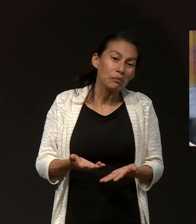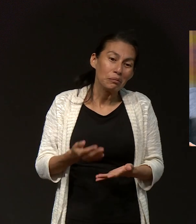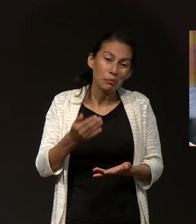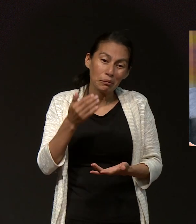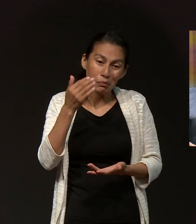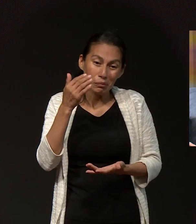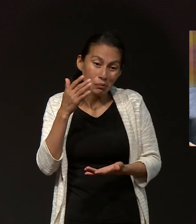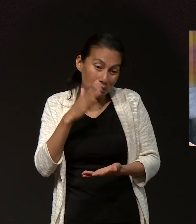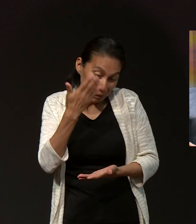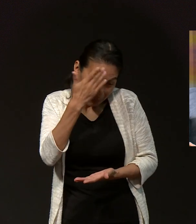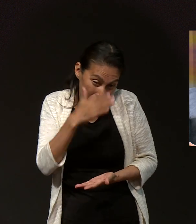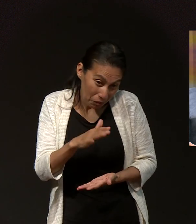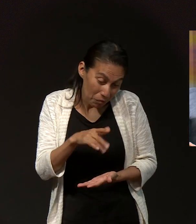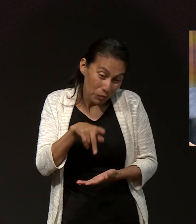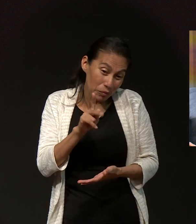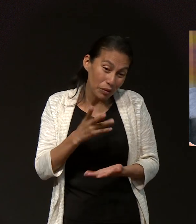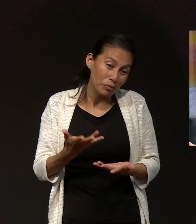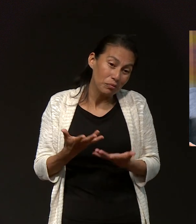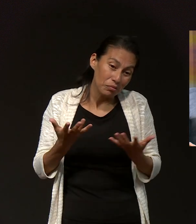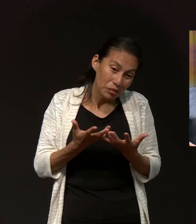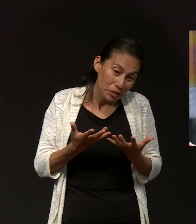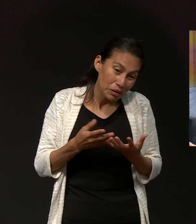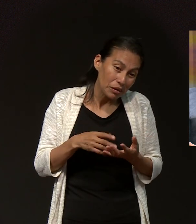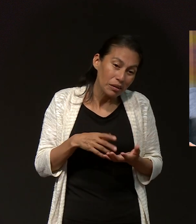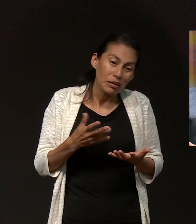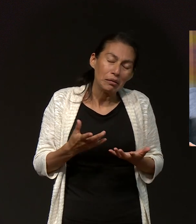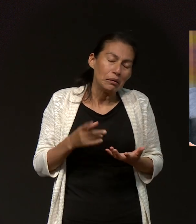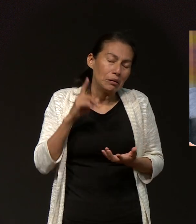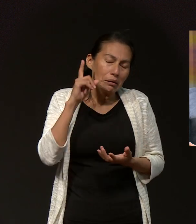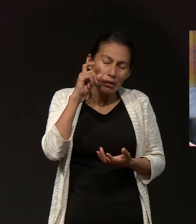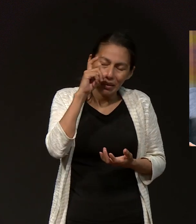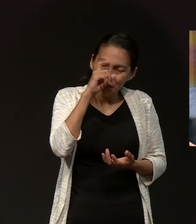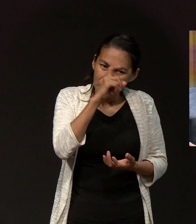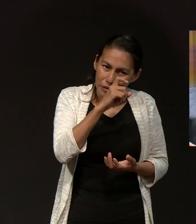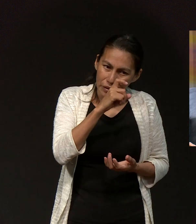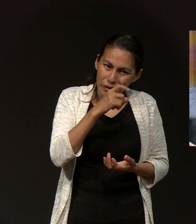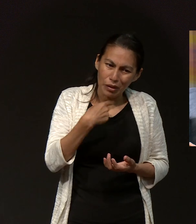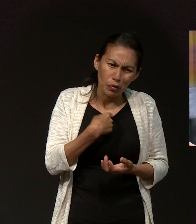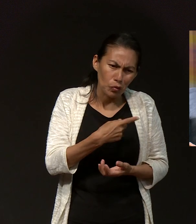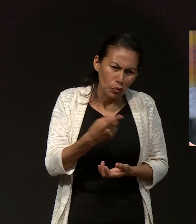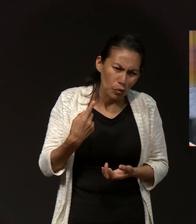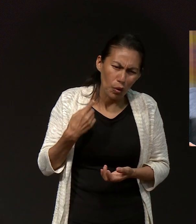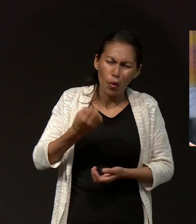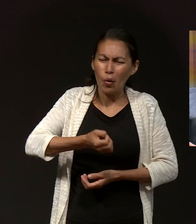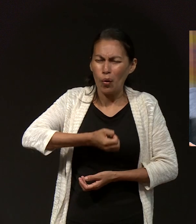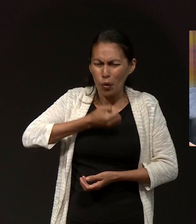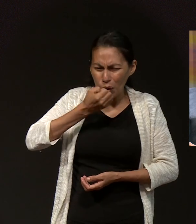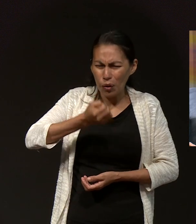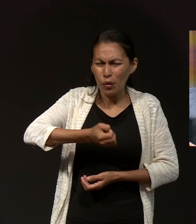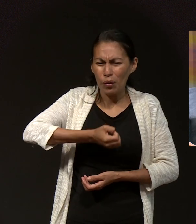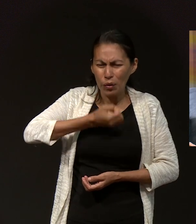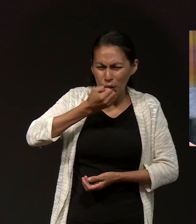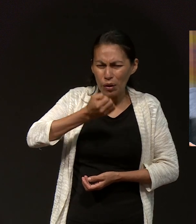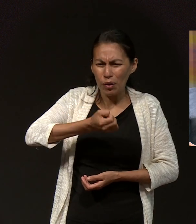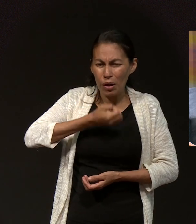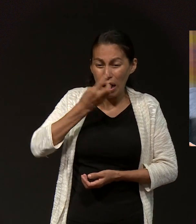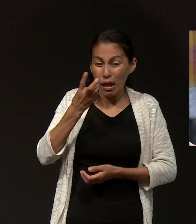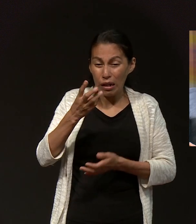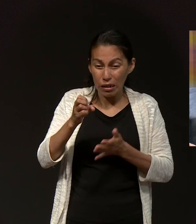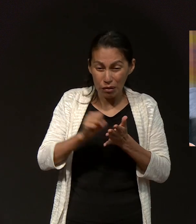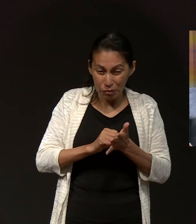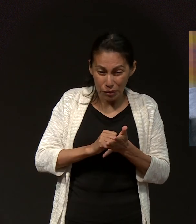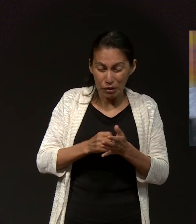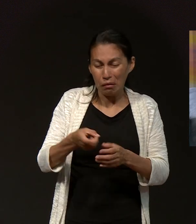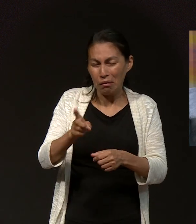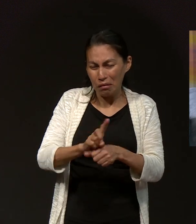apenas se está haciendo las investigaciones, esto es lo que se conoce y lo estamos haciendo. Y fue una batalla de oración, tres